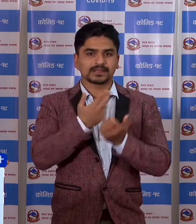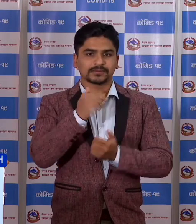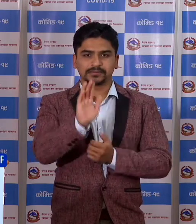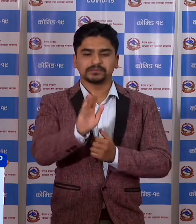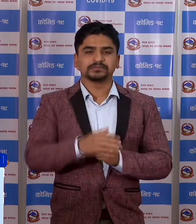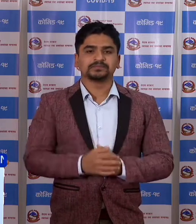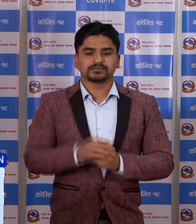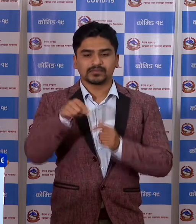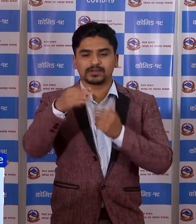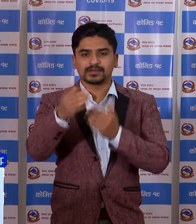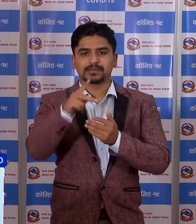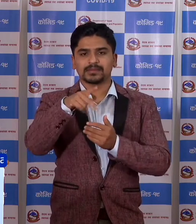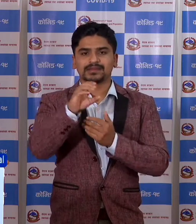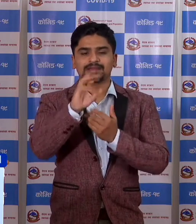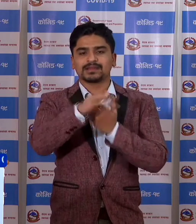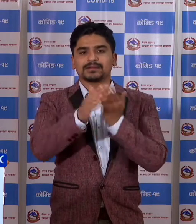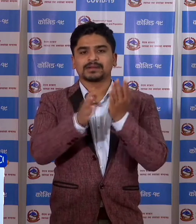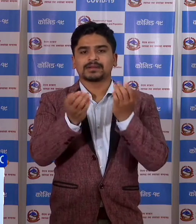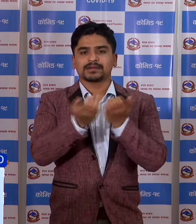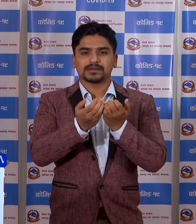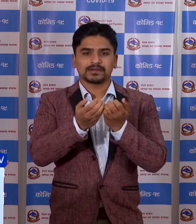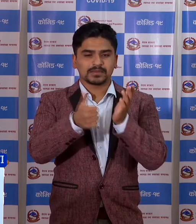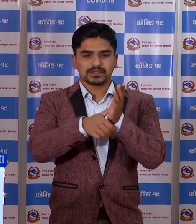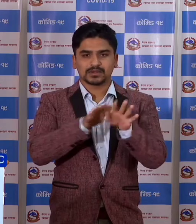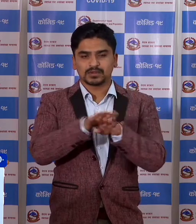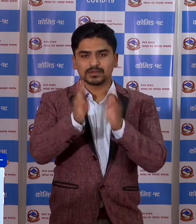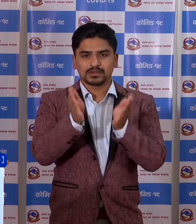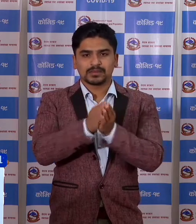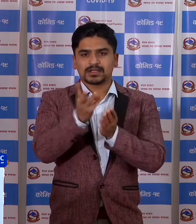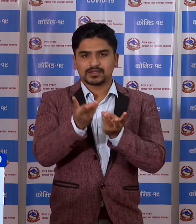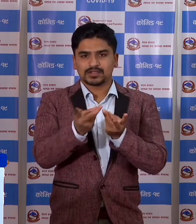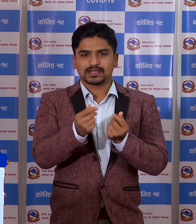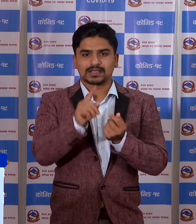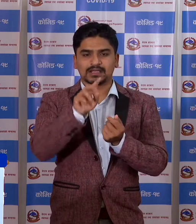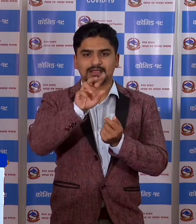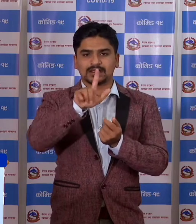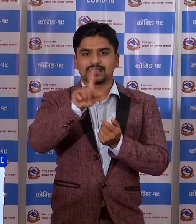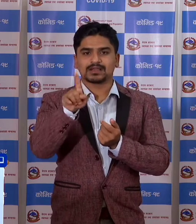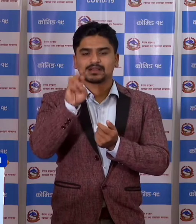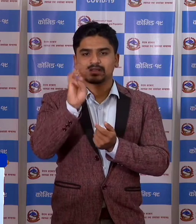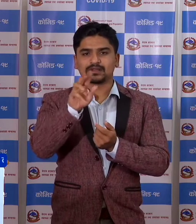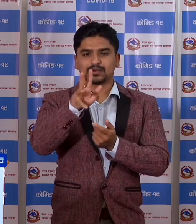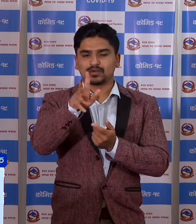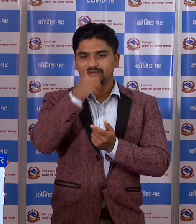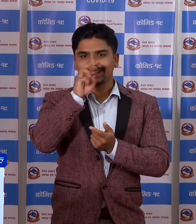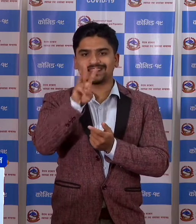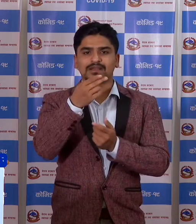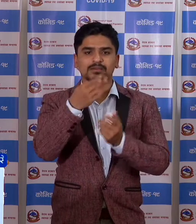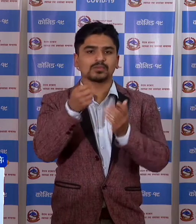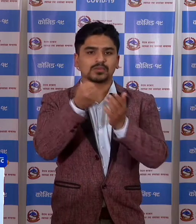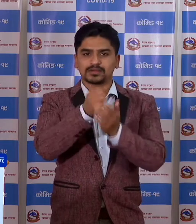चाहन्छु। हालसम्म PCR विधिबाट गरिएका परीक्षणहरूको जम्मा सङ्ख्या 71,903 पुगेको